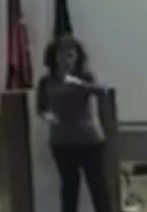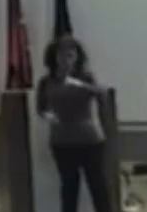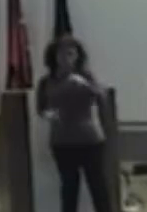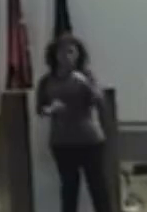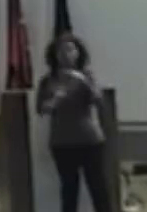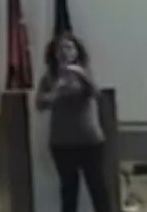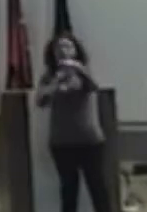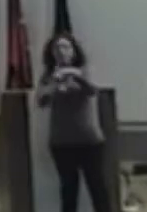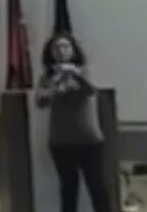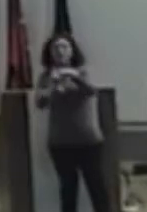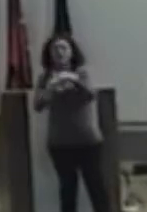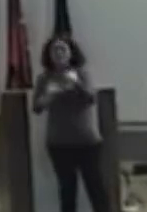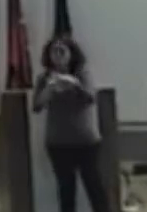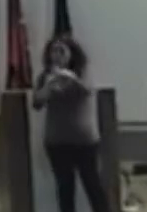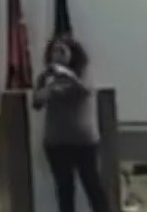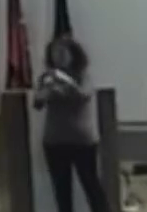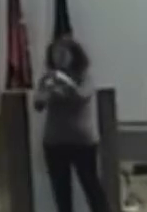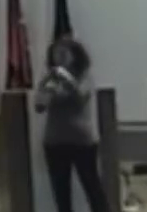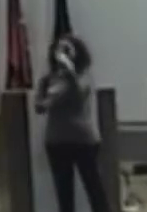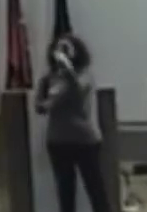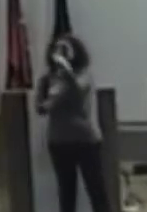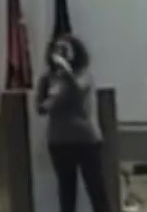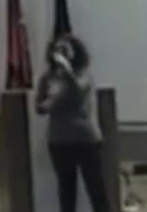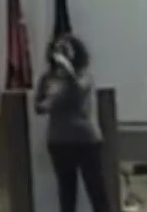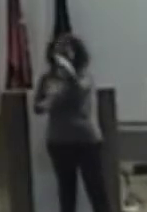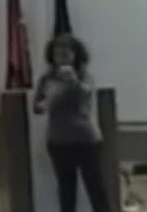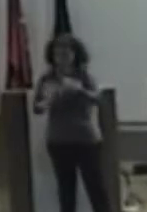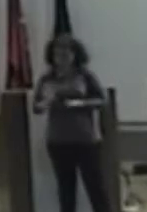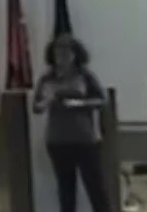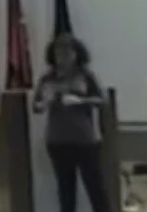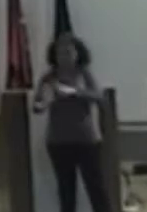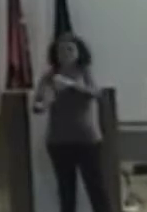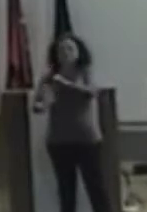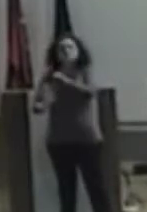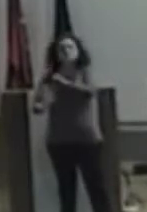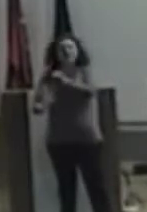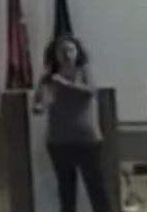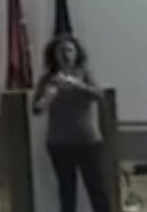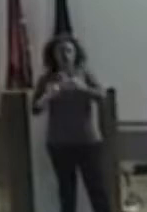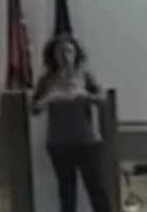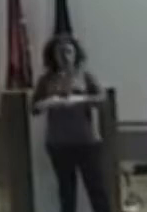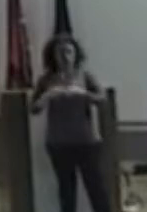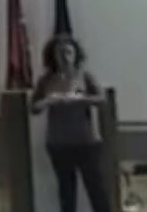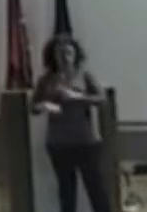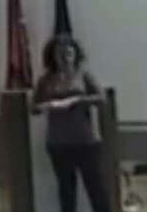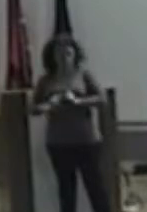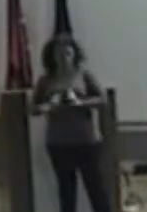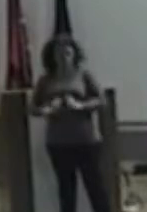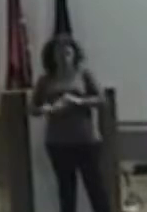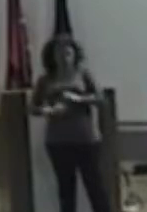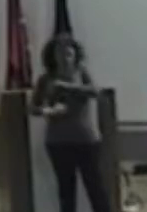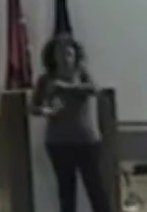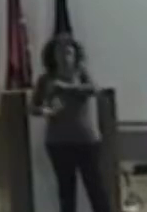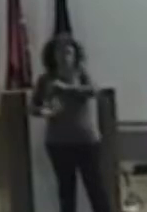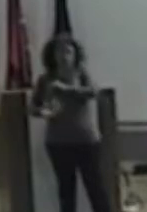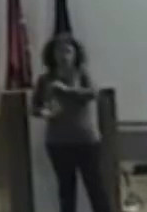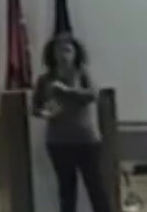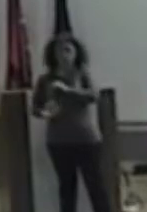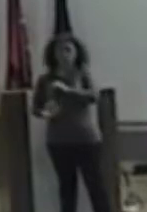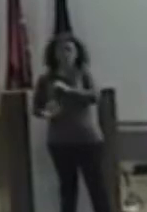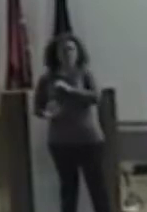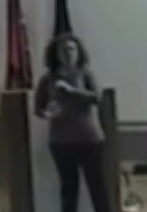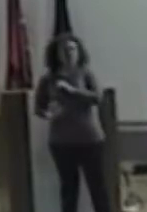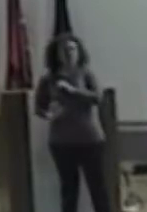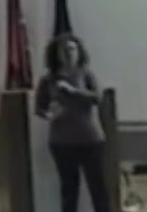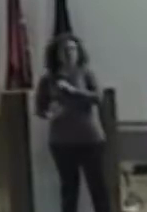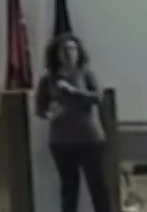cifras, una vez que hay una cifra alta, dejar actuar a la insulina durante un tiempo. Tampoco es que si